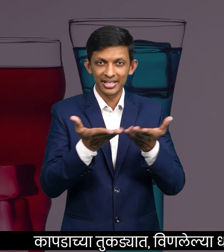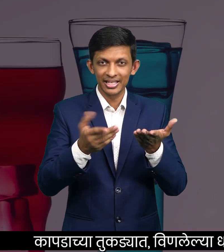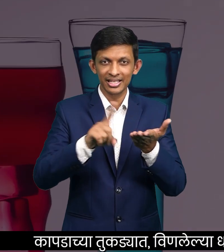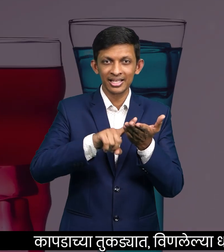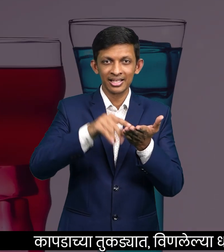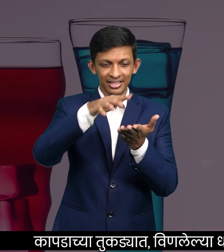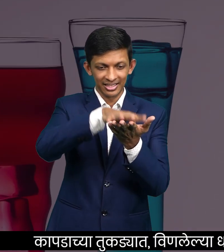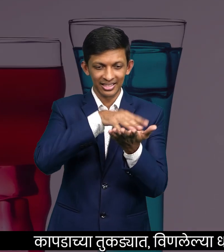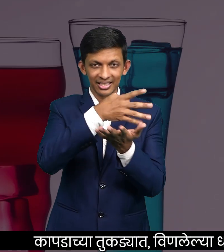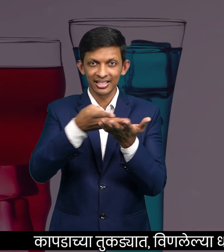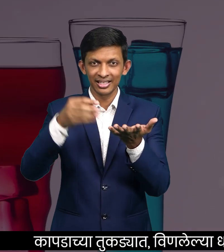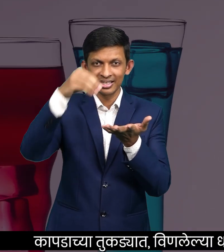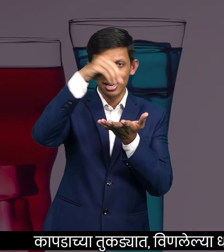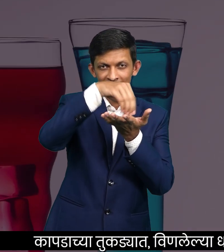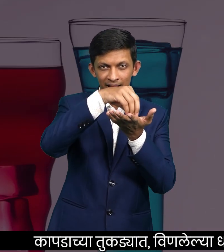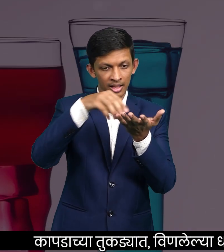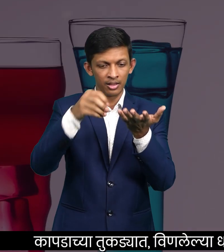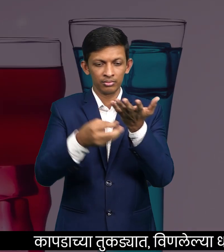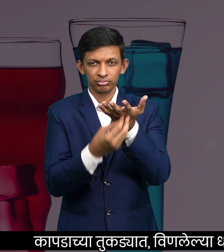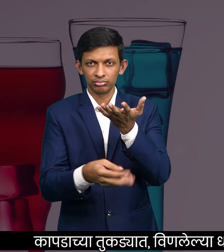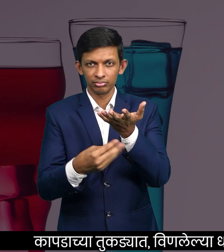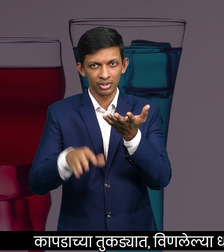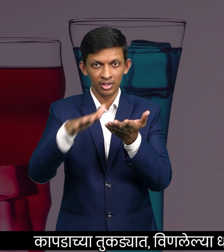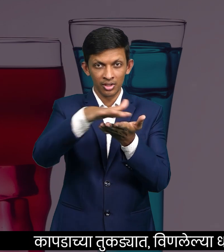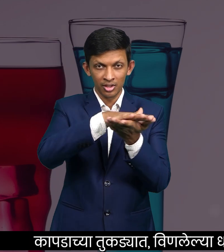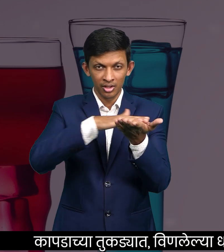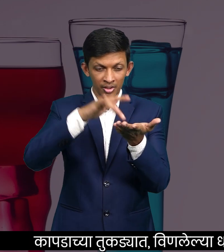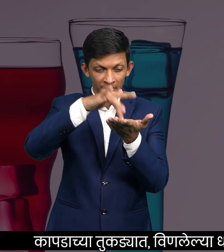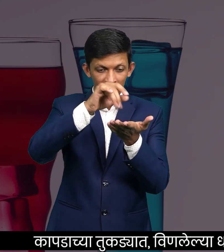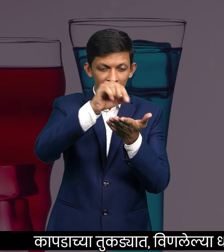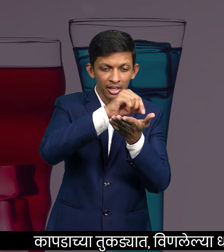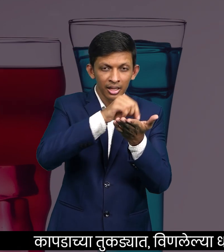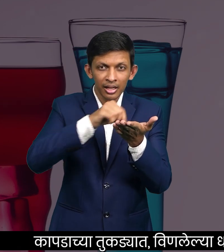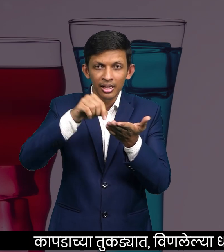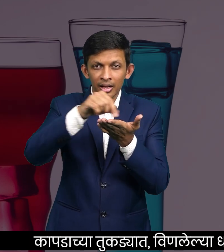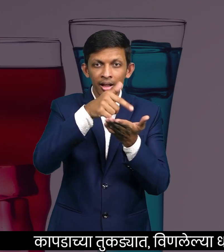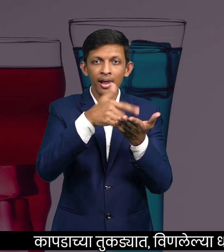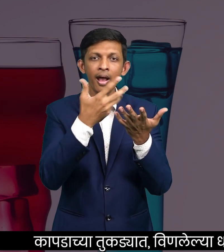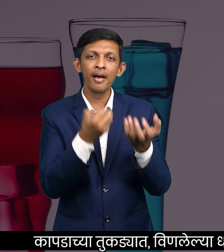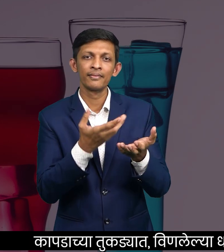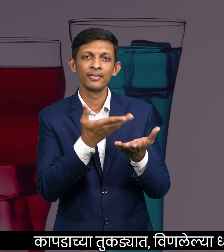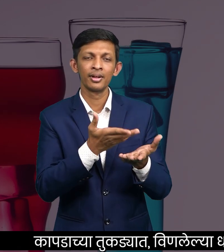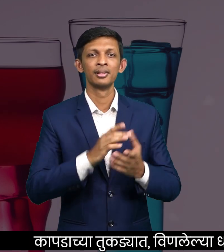कापडाच्या तुकड्यातून विणलेल्या धाग्यांमध्ये लहान छिद्रे असतात.